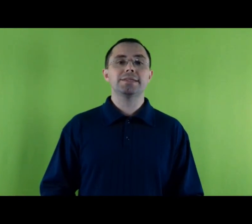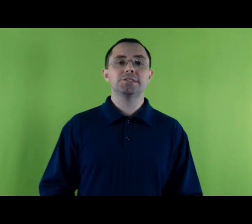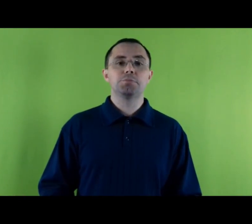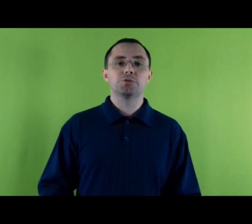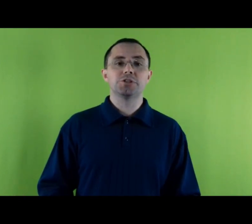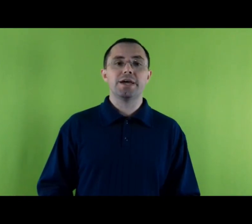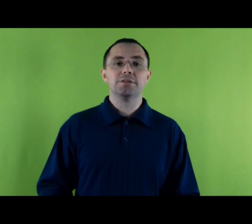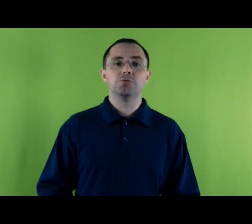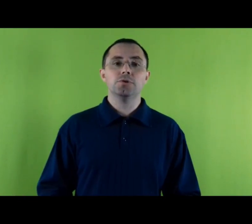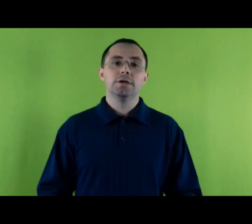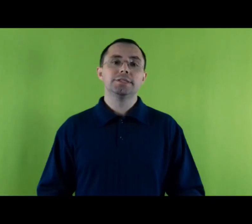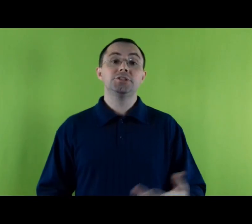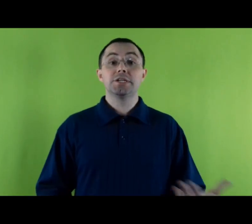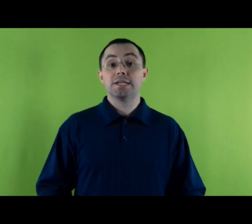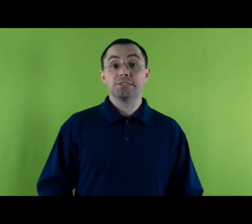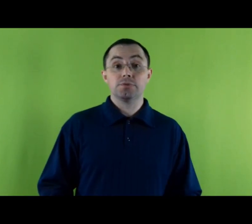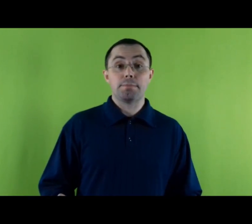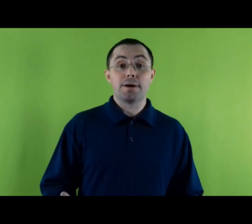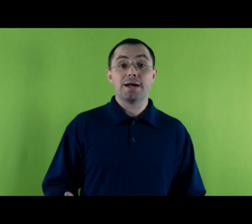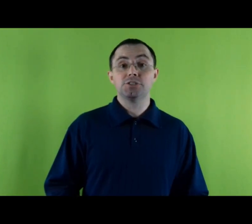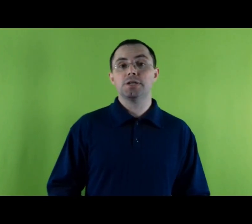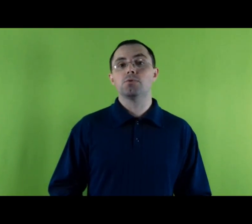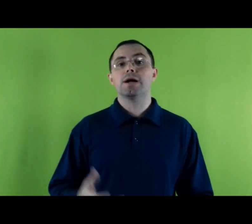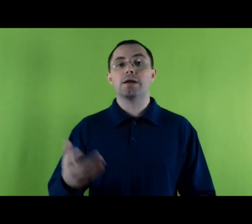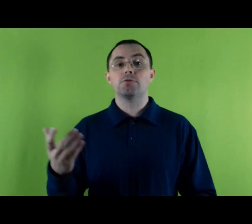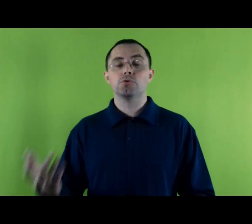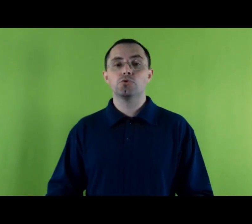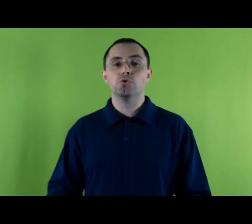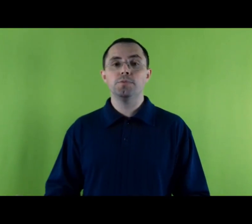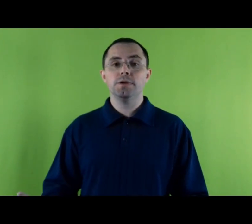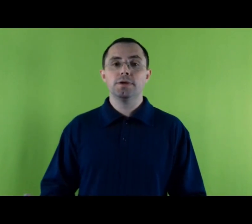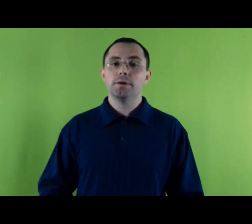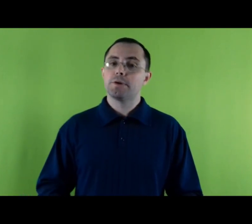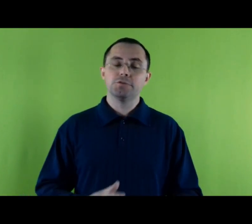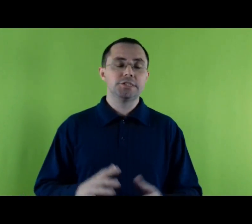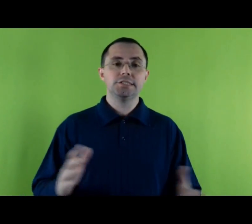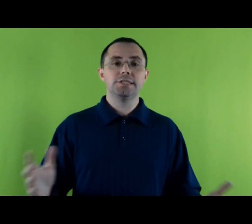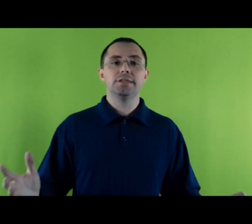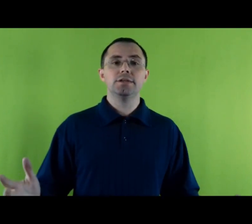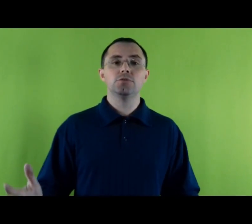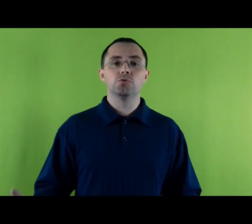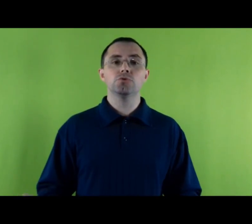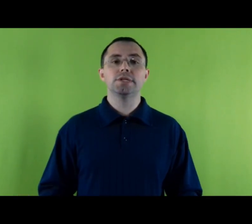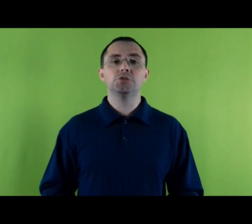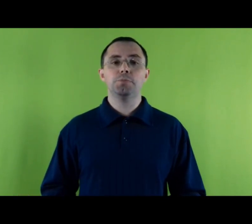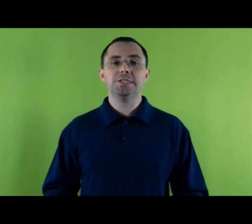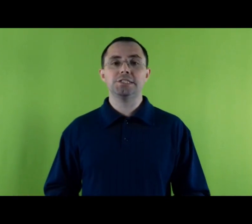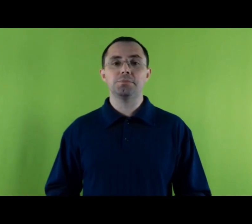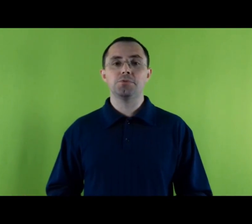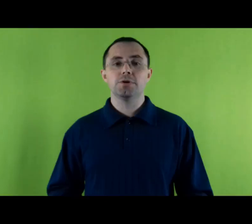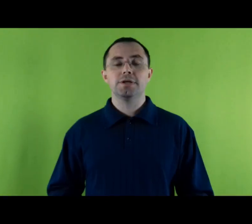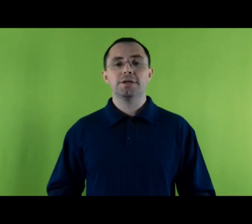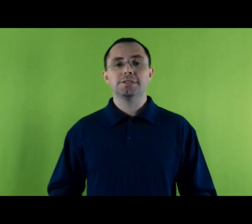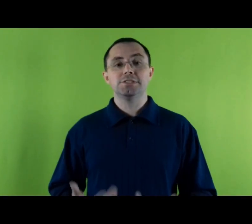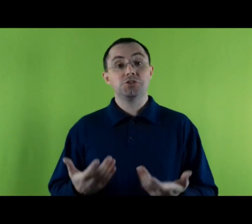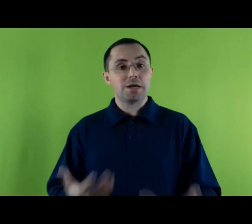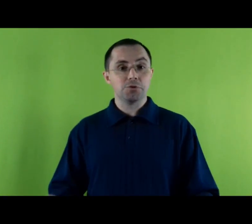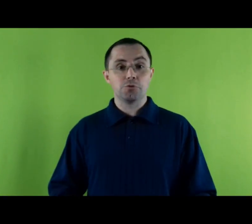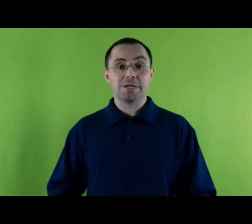desse projeto, desde a criação da página, o canal no YouTube, para vocês entenderem tudo desde o princípio. Desde já, muito